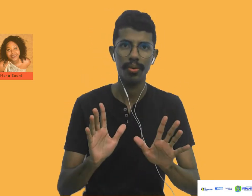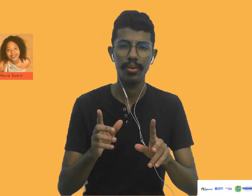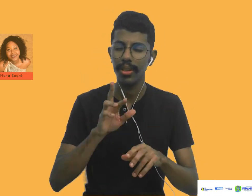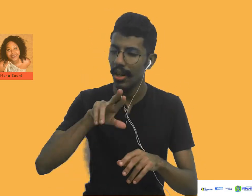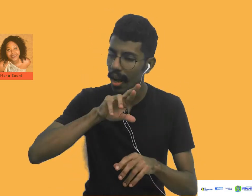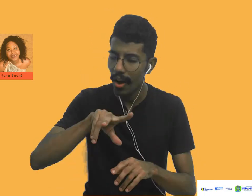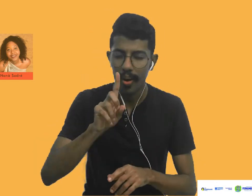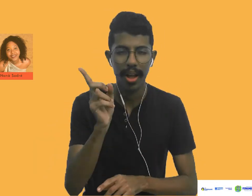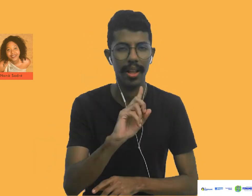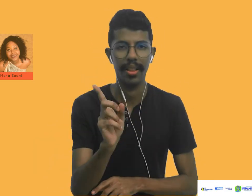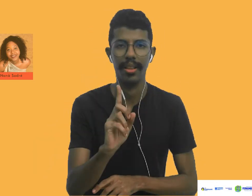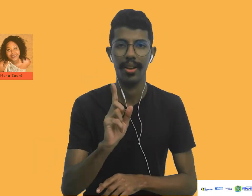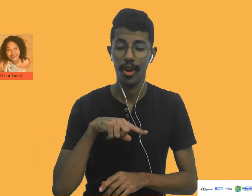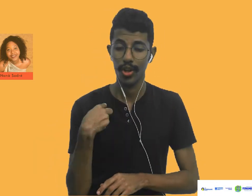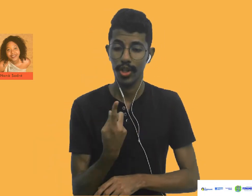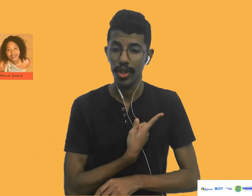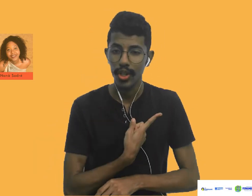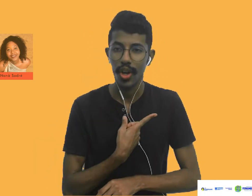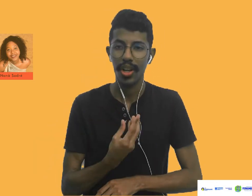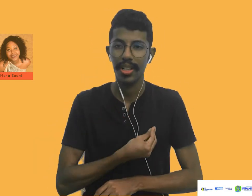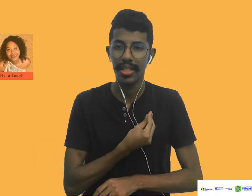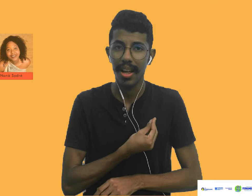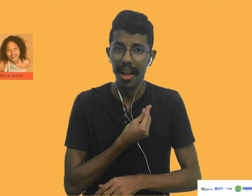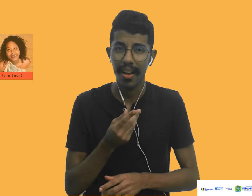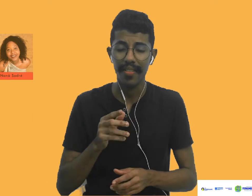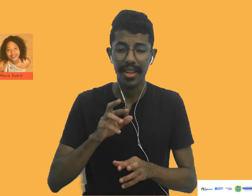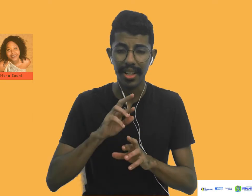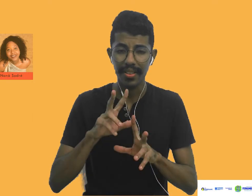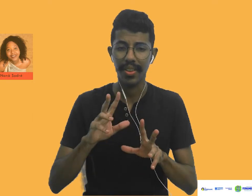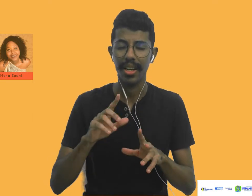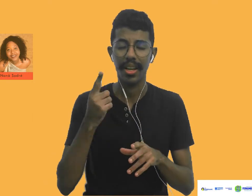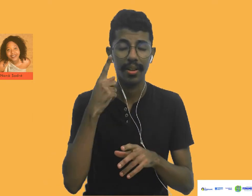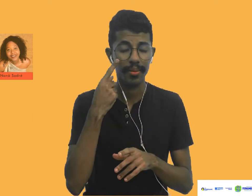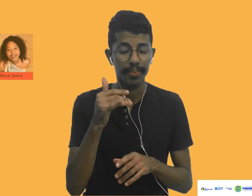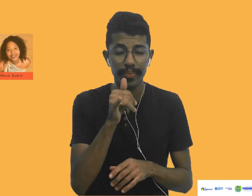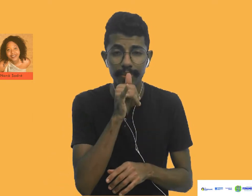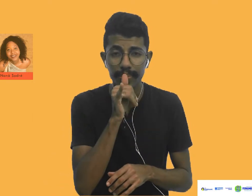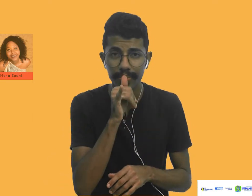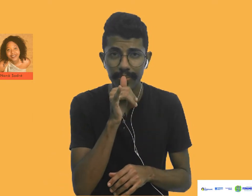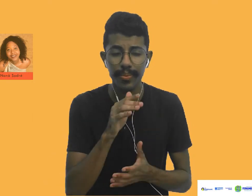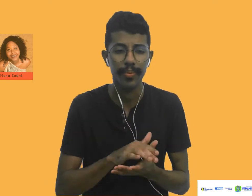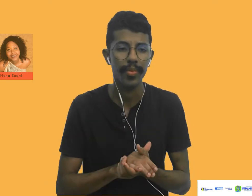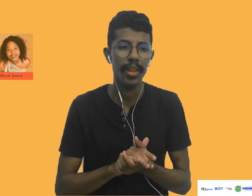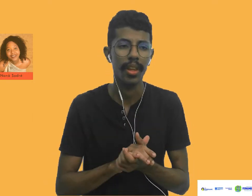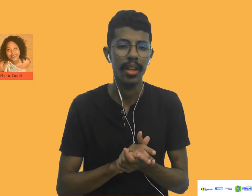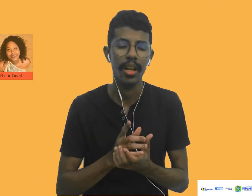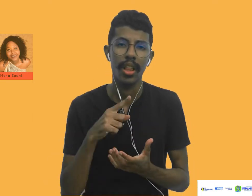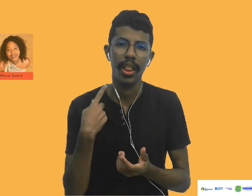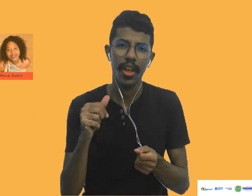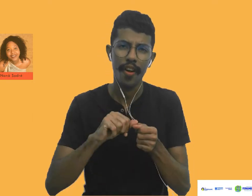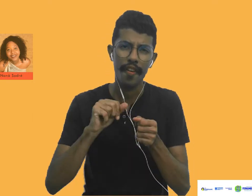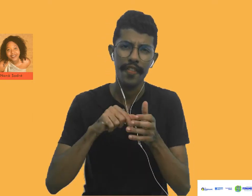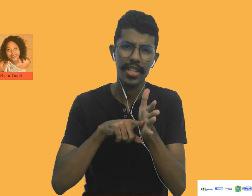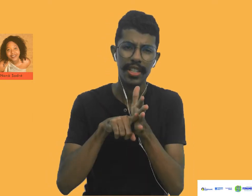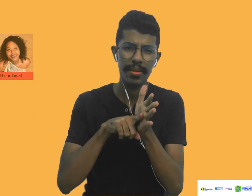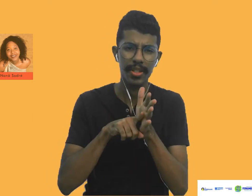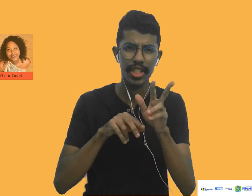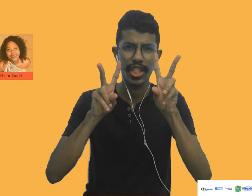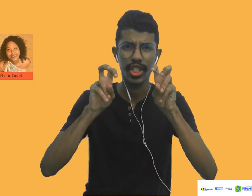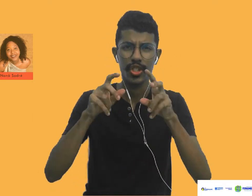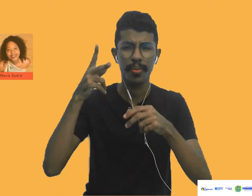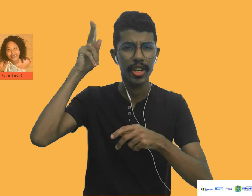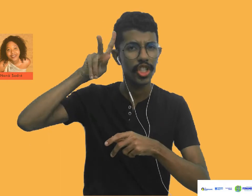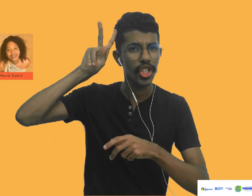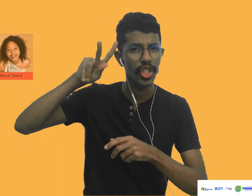é isso, não. A nossa realidade não é essa. Por exemplo, a gente está fazendo uma pesquisa sobre a história